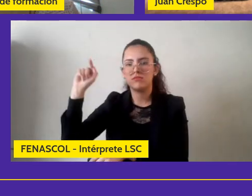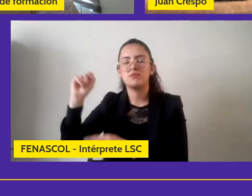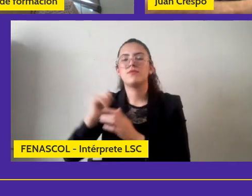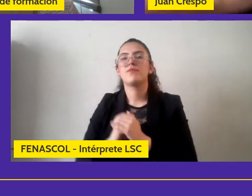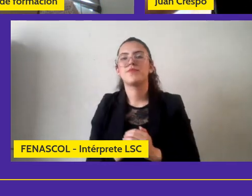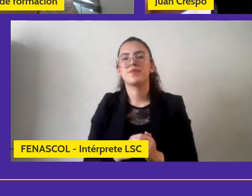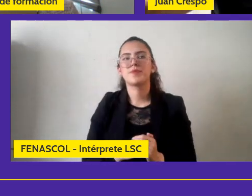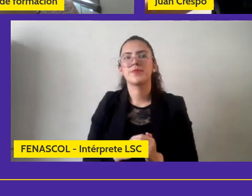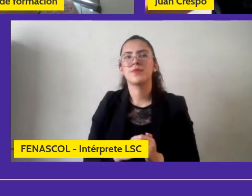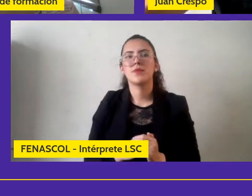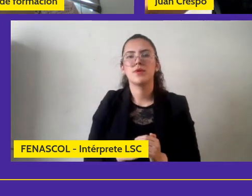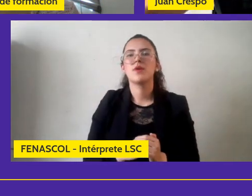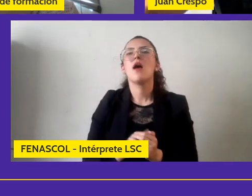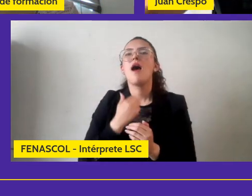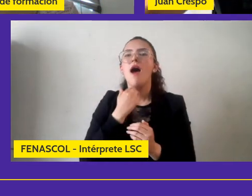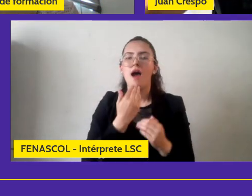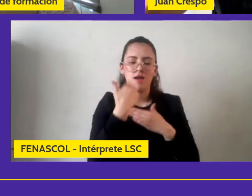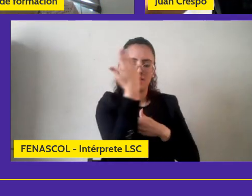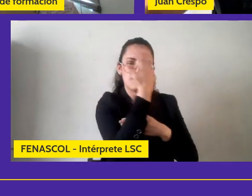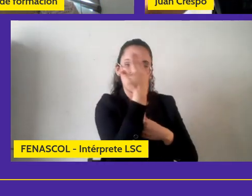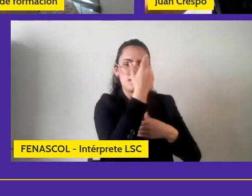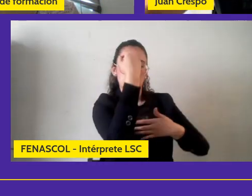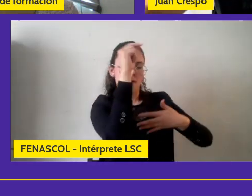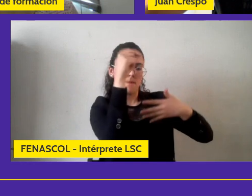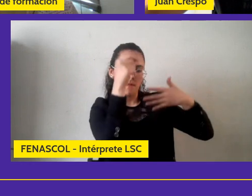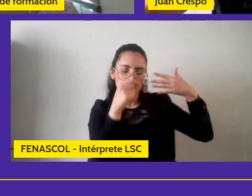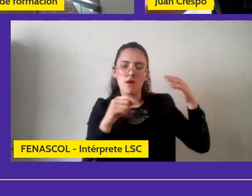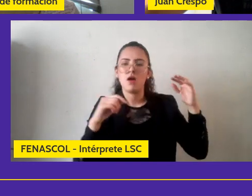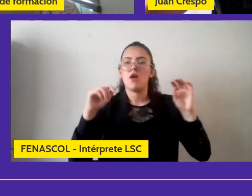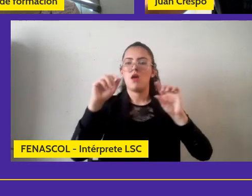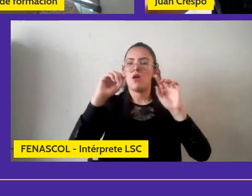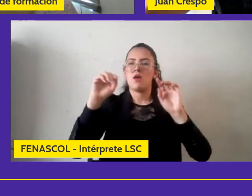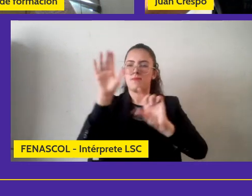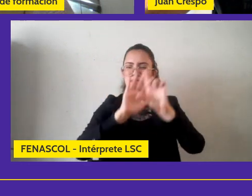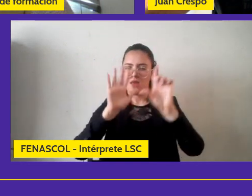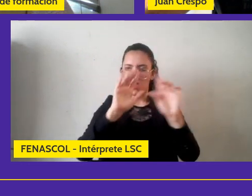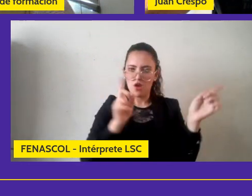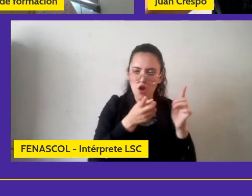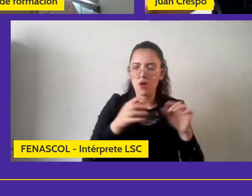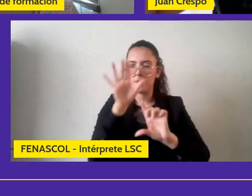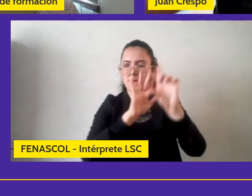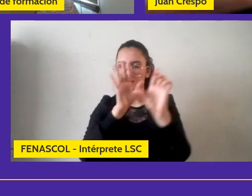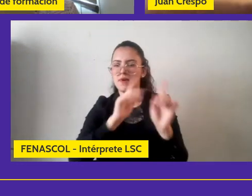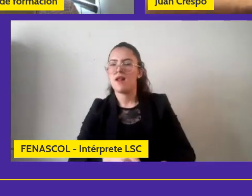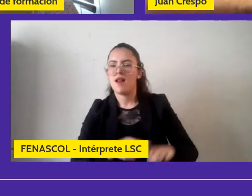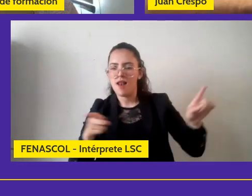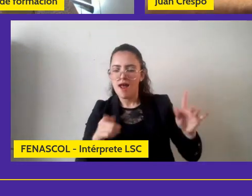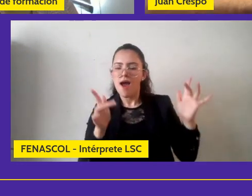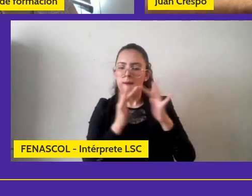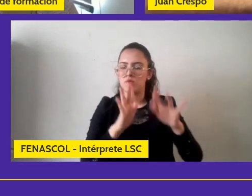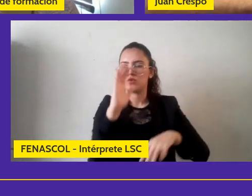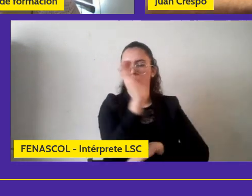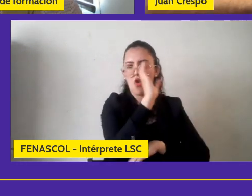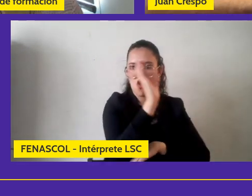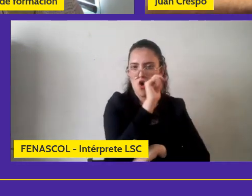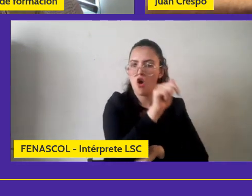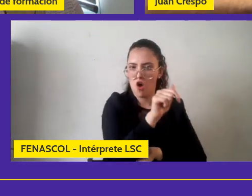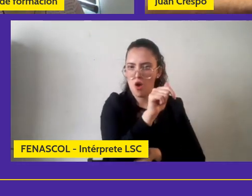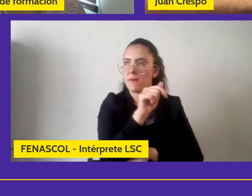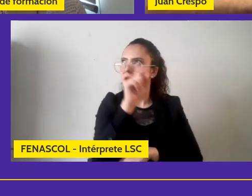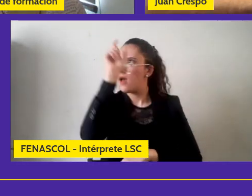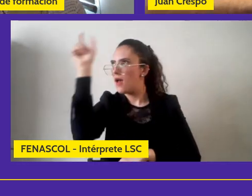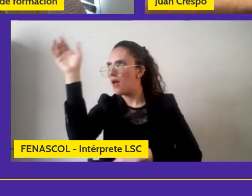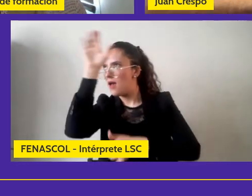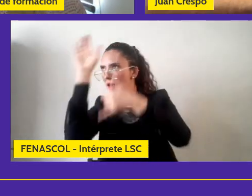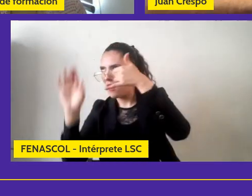un portafolio de películas, cortometrajes y largometrajes colombianos que están geniales y para aquellas personas que